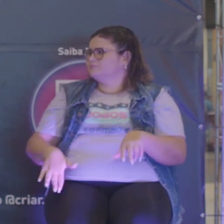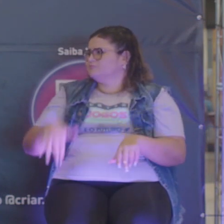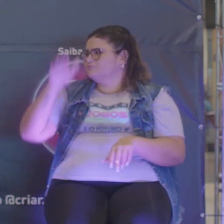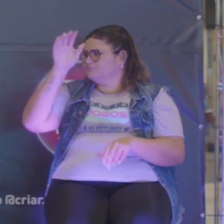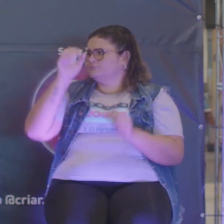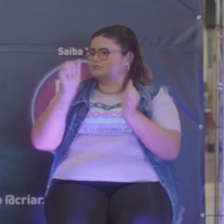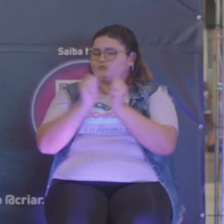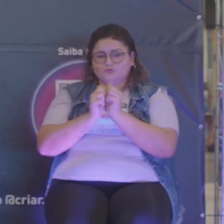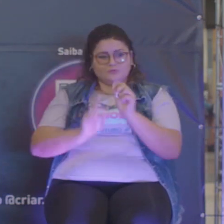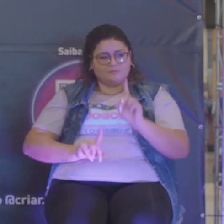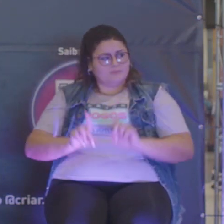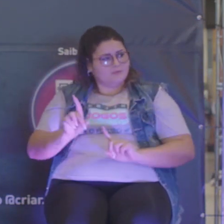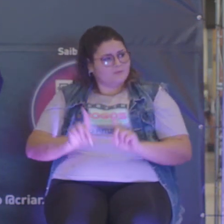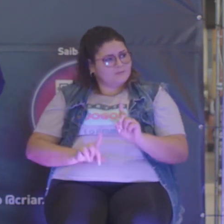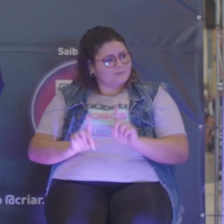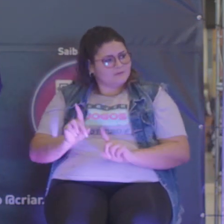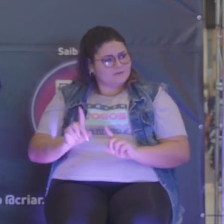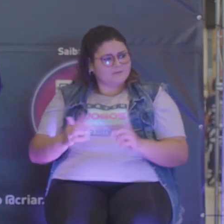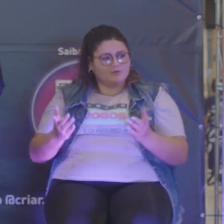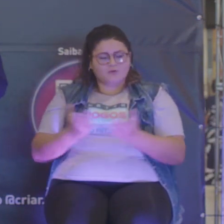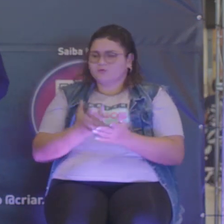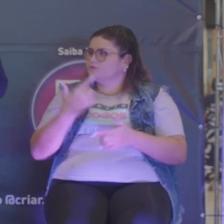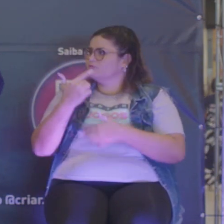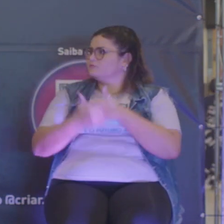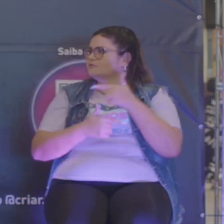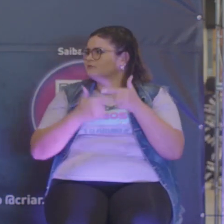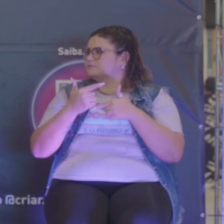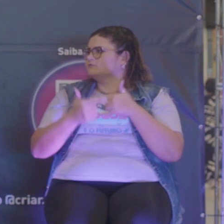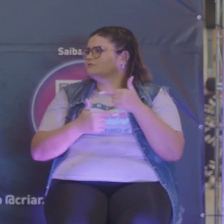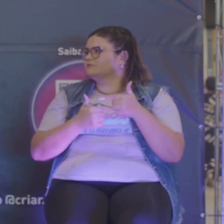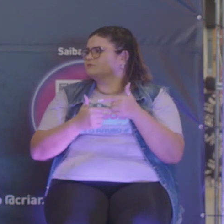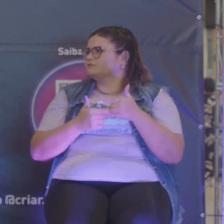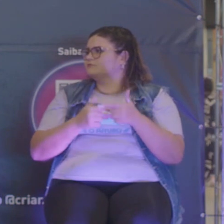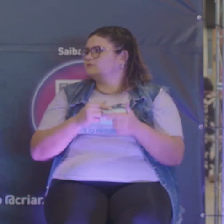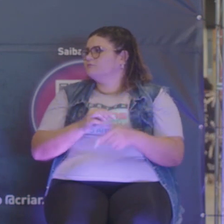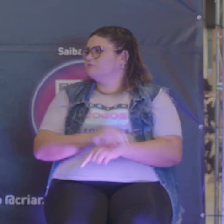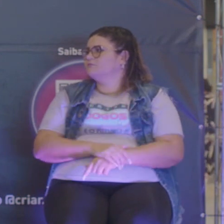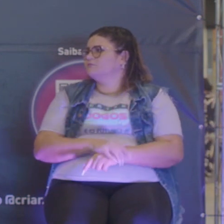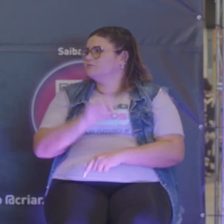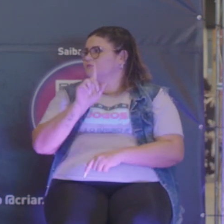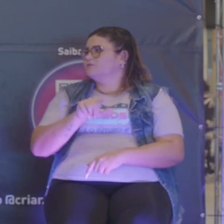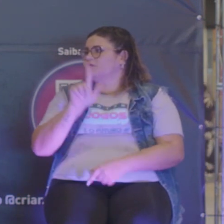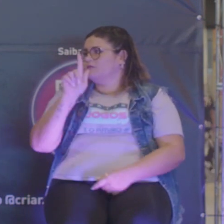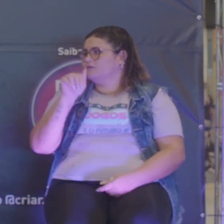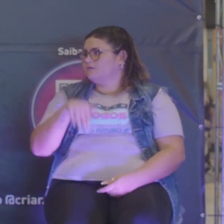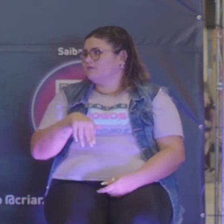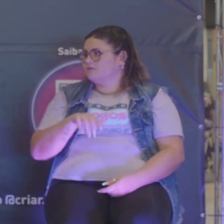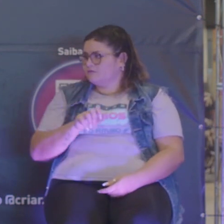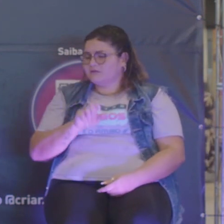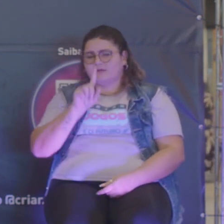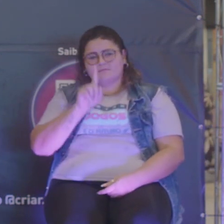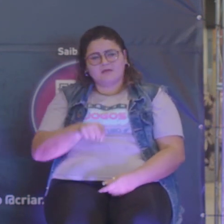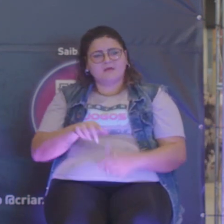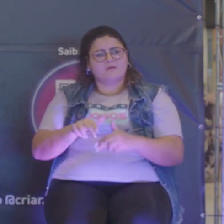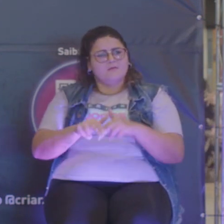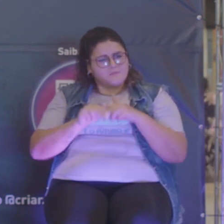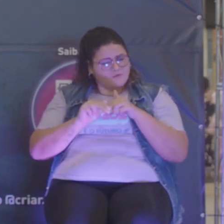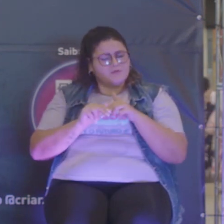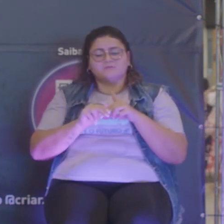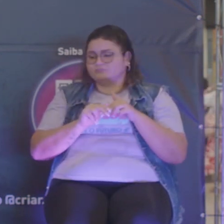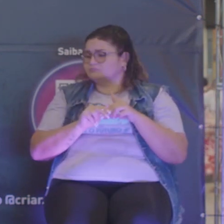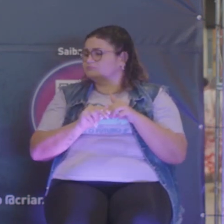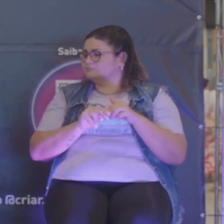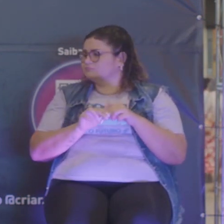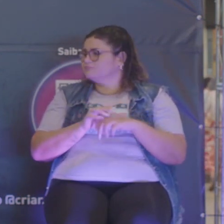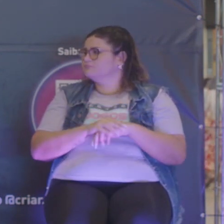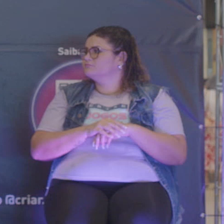com meus primos e hoje eu trabalho com isso, hoje eu tenho minha renda através dos games e foi muito por essa coisa na minha